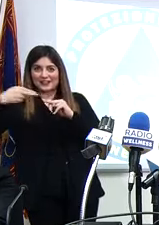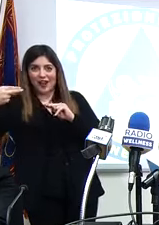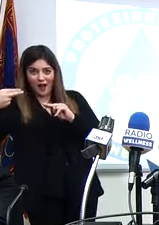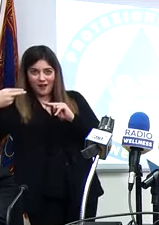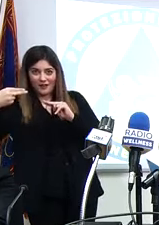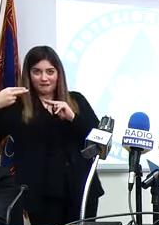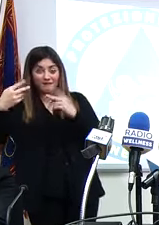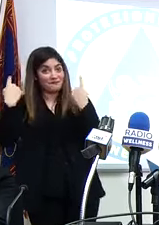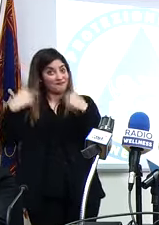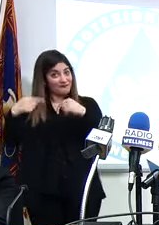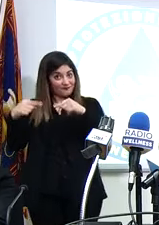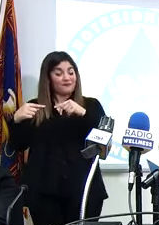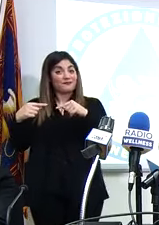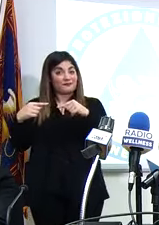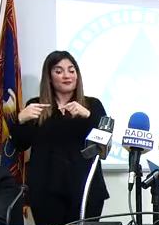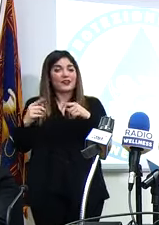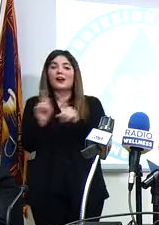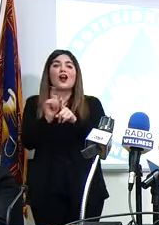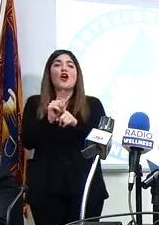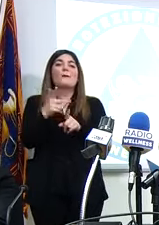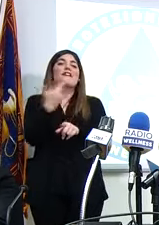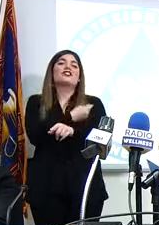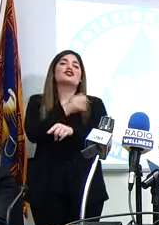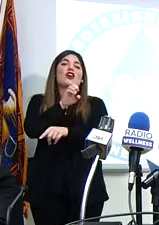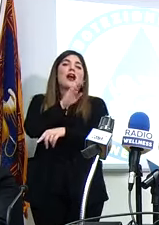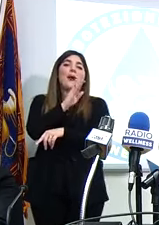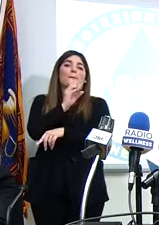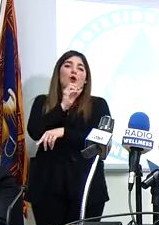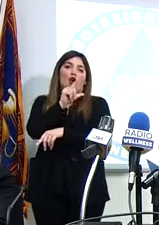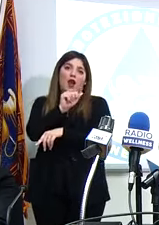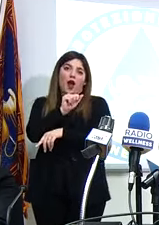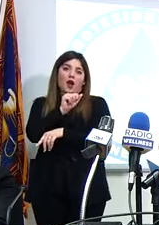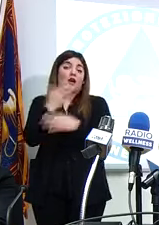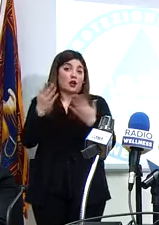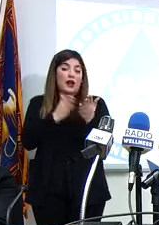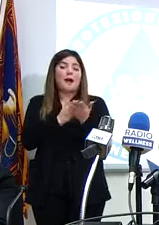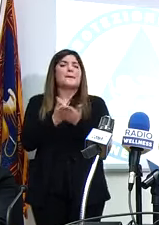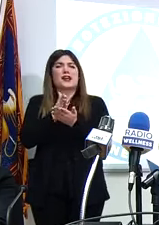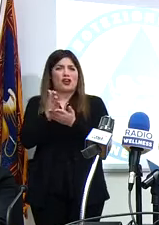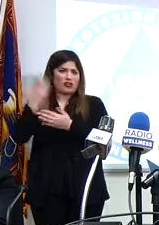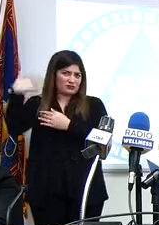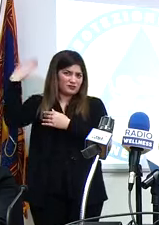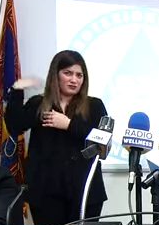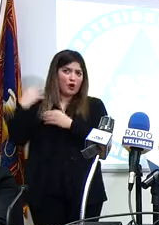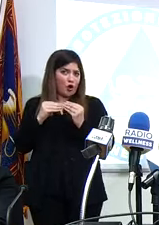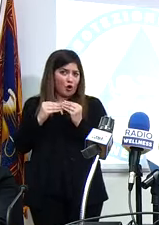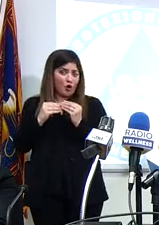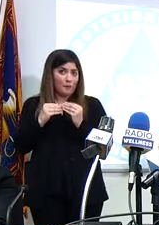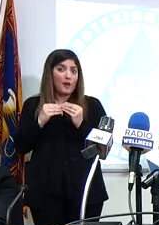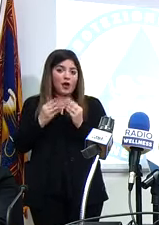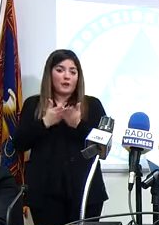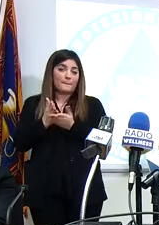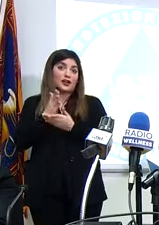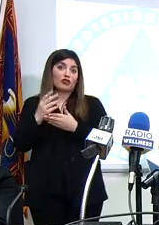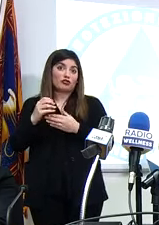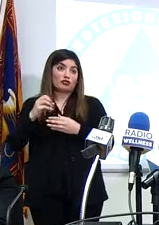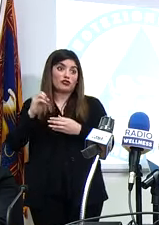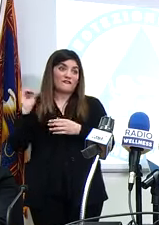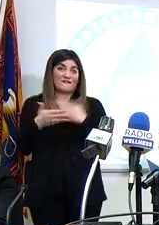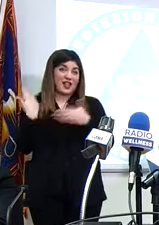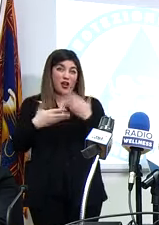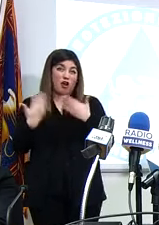usato come vaccino di Ebola, e vi ricordo che il percorso allora fu un percorso accelerato, ma non così accelerato. Questo